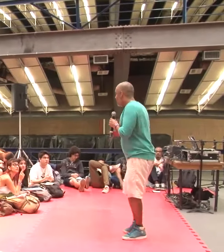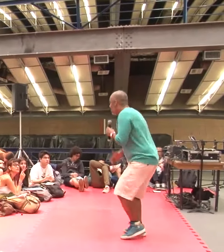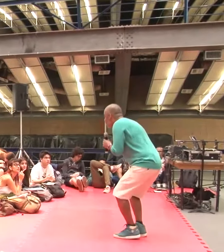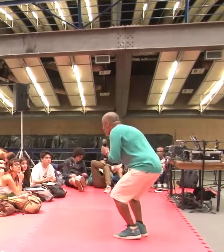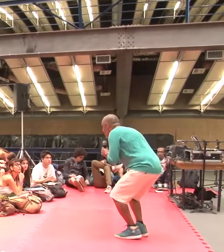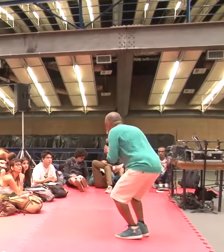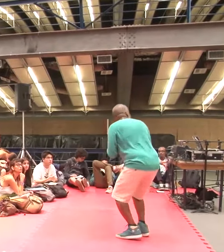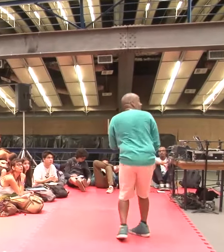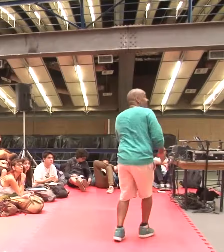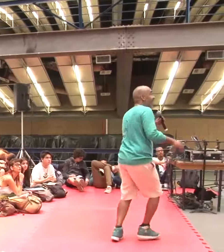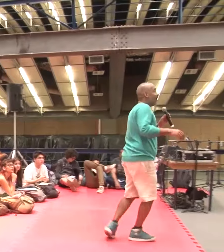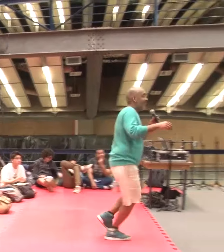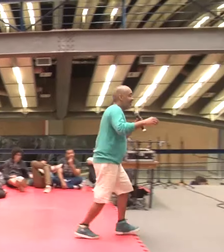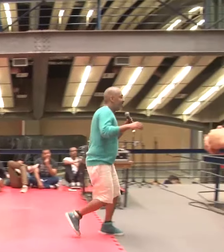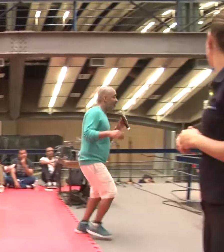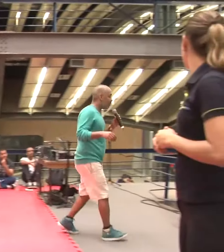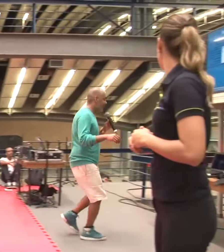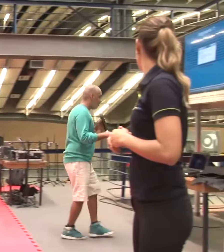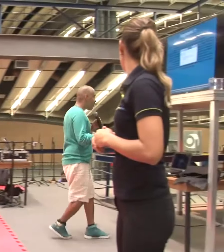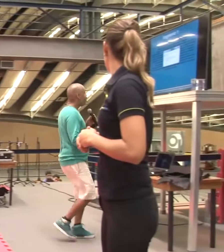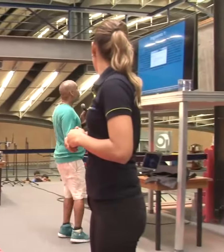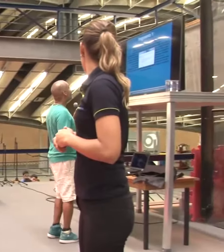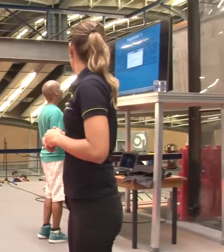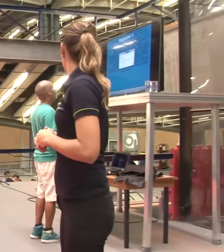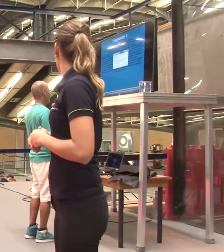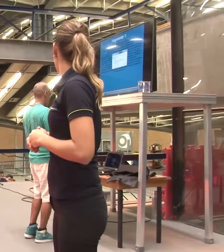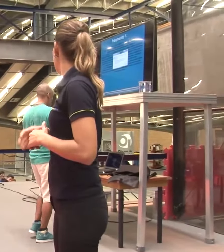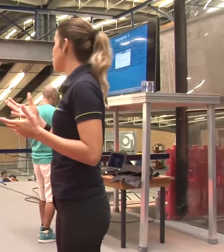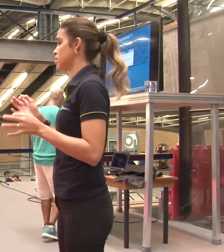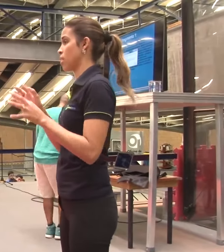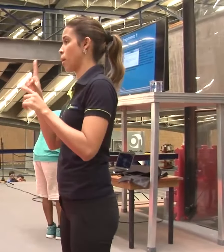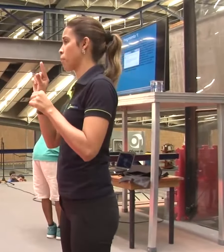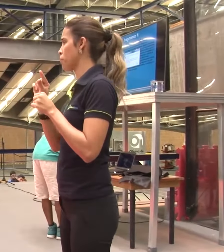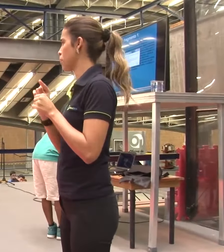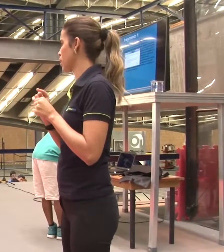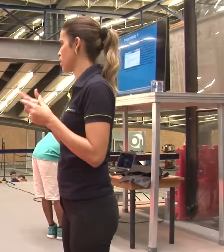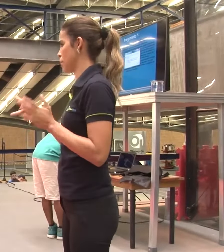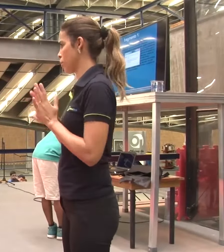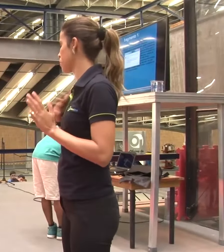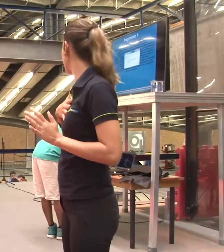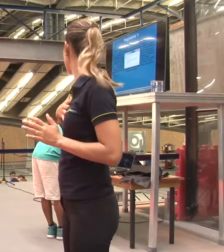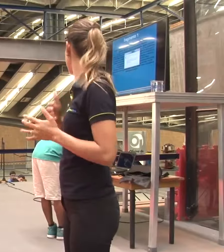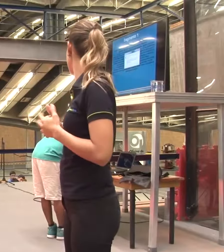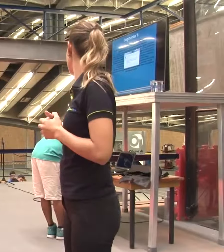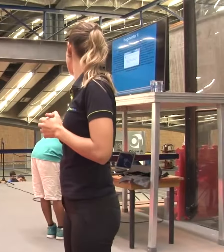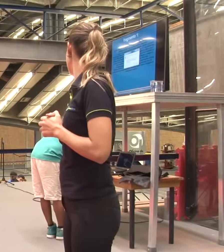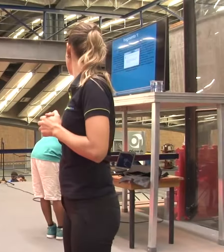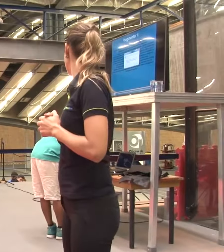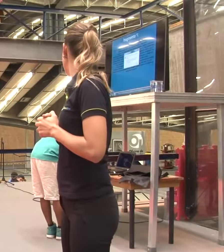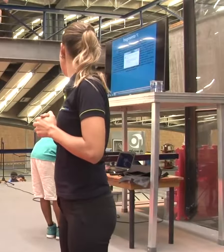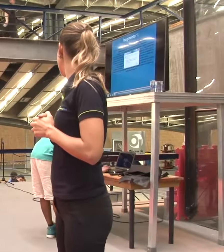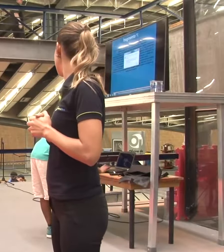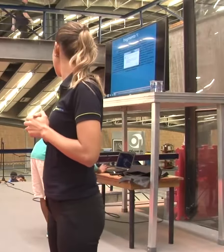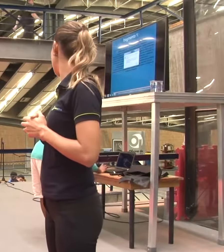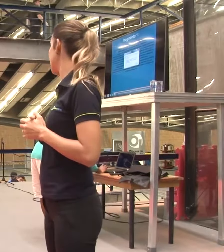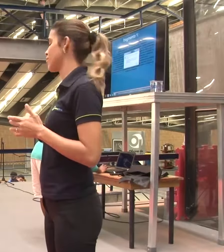Oi? Ah, vai? Meu computador? Ah, esse computador é meu. É de Santa Cruz, São Paulo. Já esse